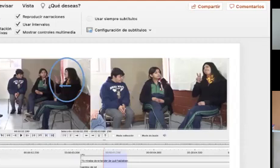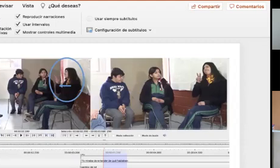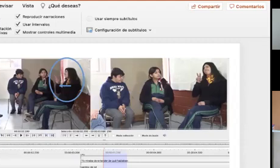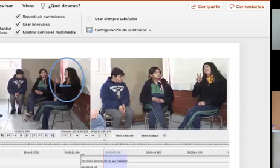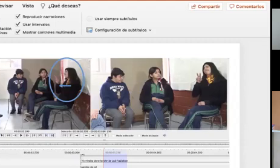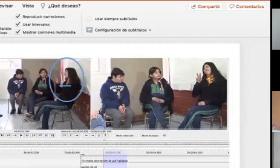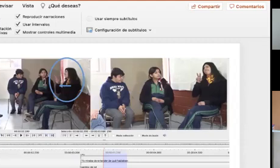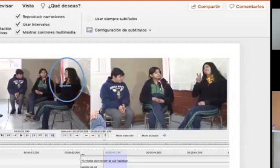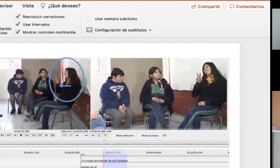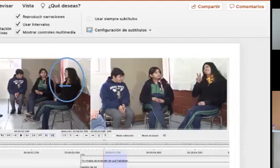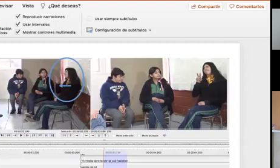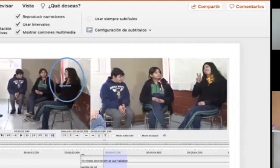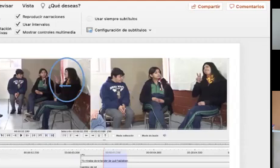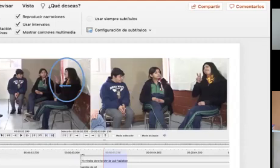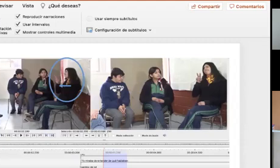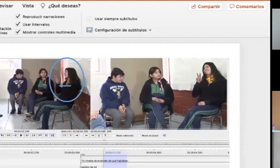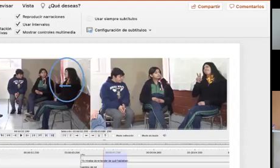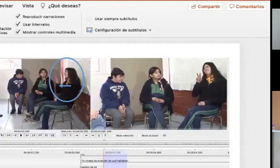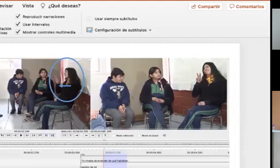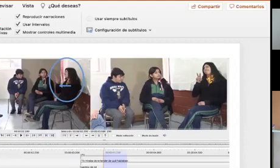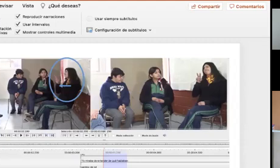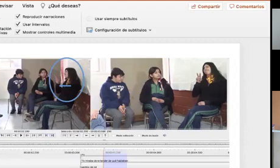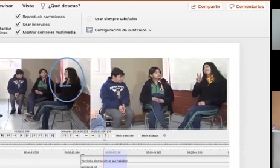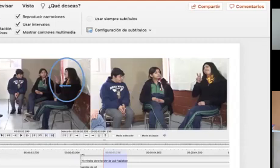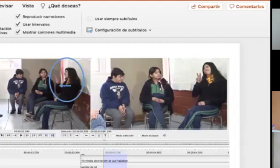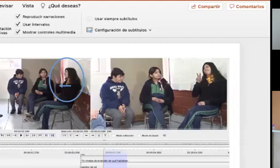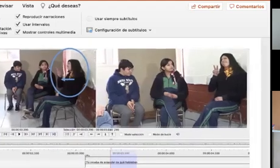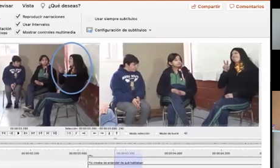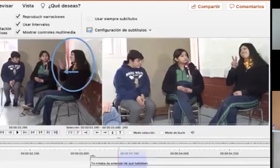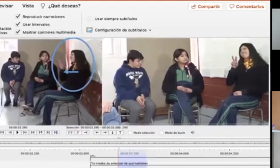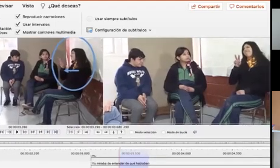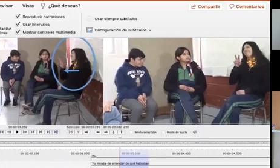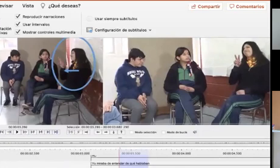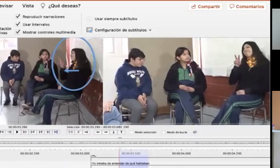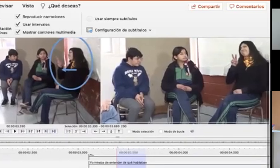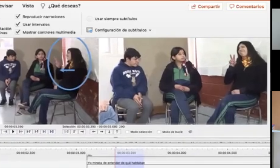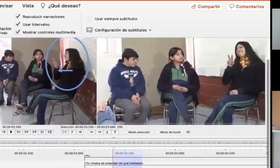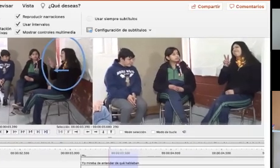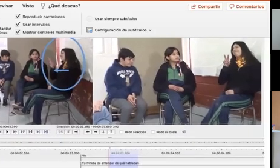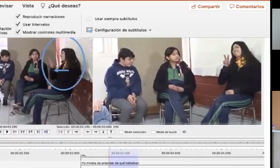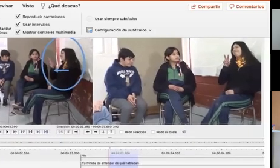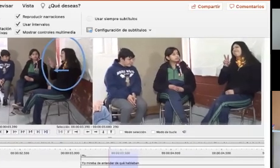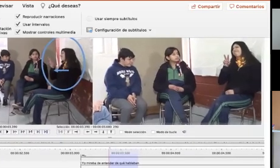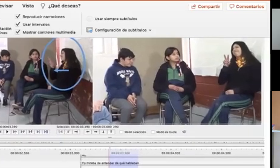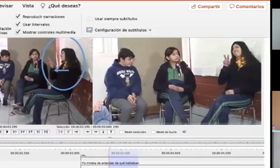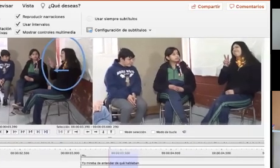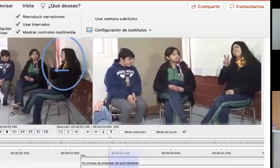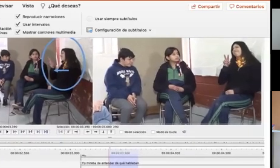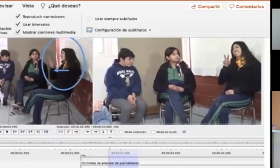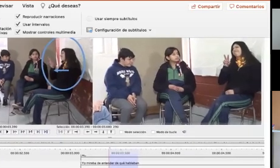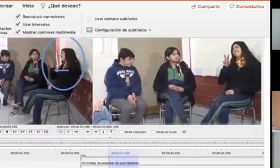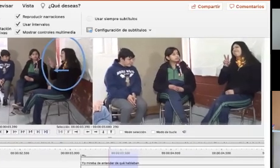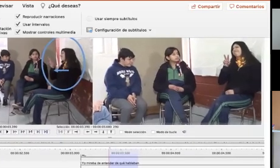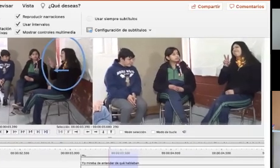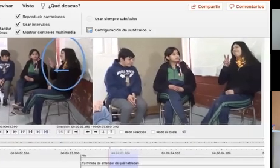mirar a dos adultos, siendo ella una niña, entonces se pone en posición de niña, mira hacia arriba, y mira hacia arriba